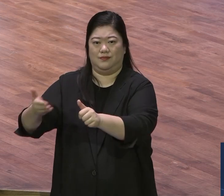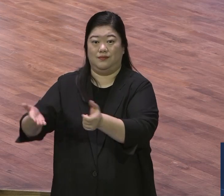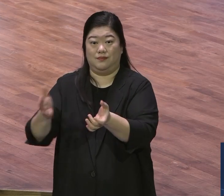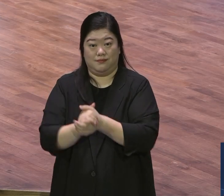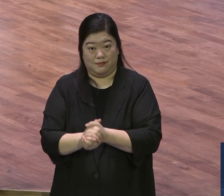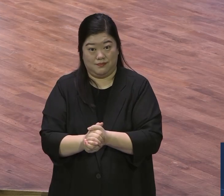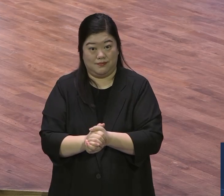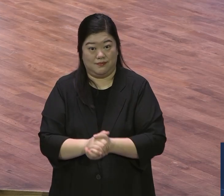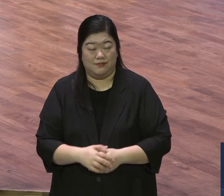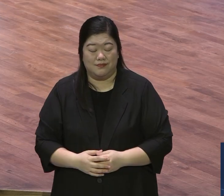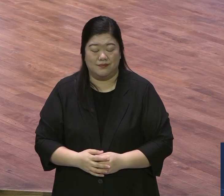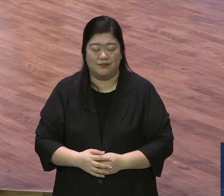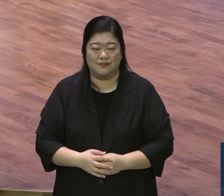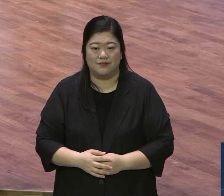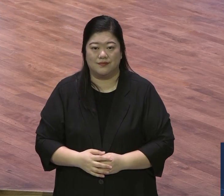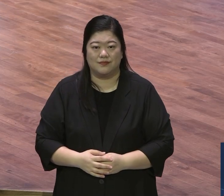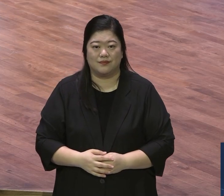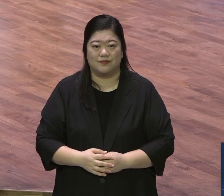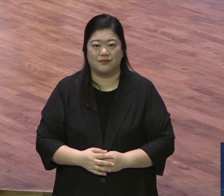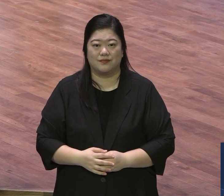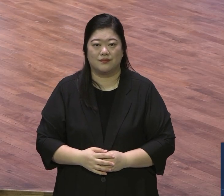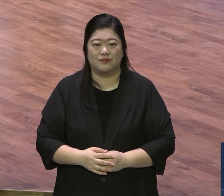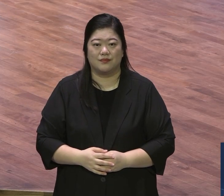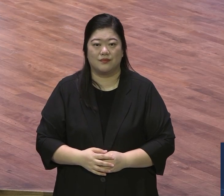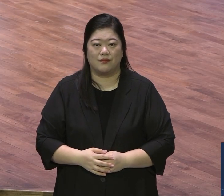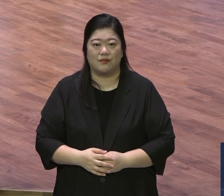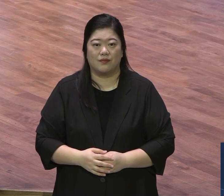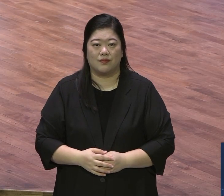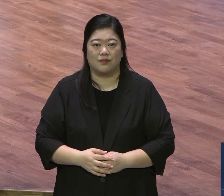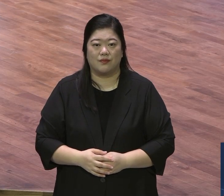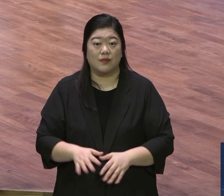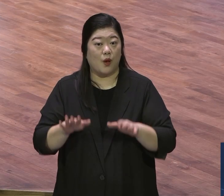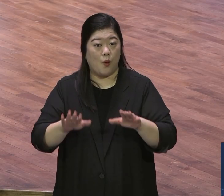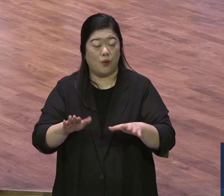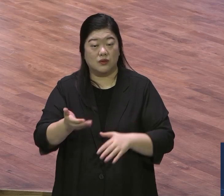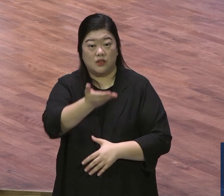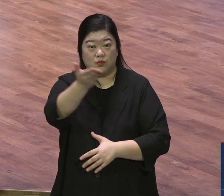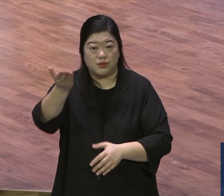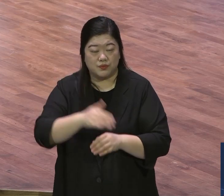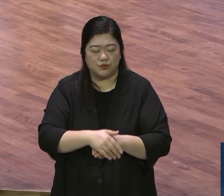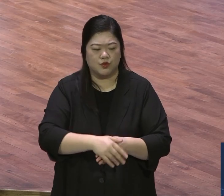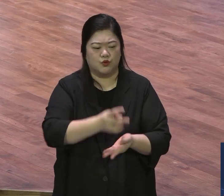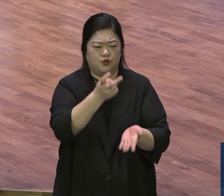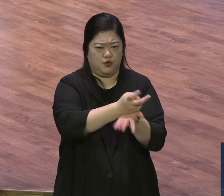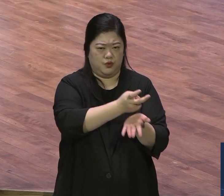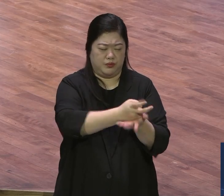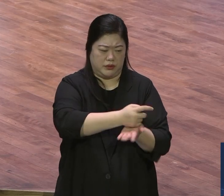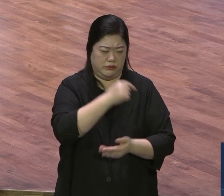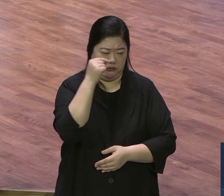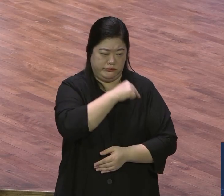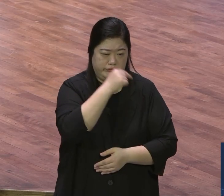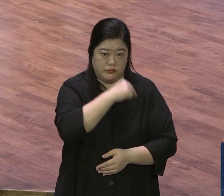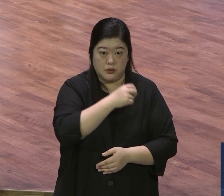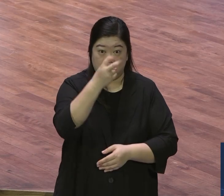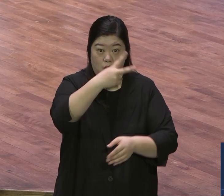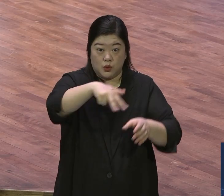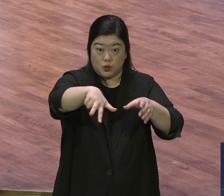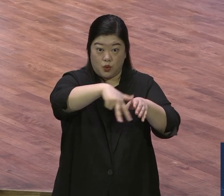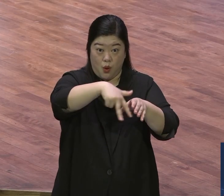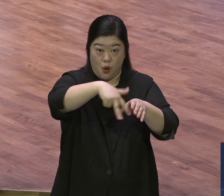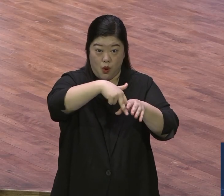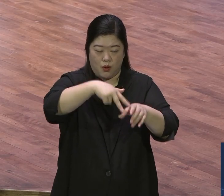오늘 이 시간 모든 율법과 종교의 예탈을 확실하게 깨시기